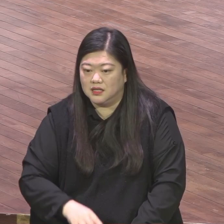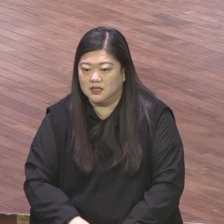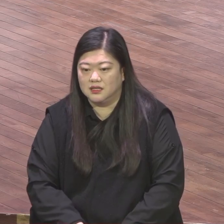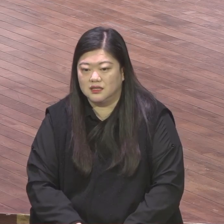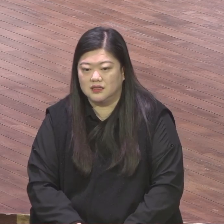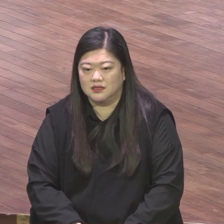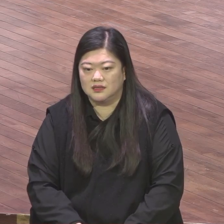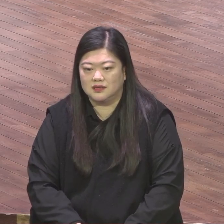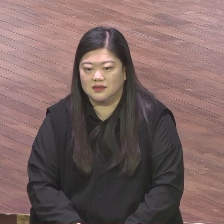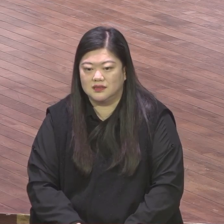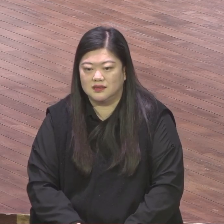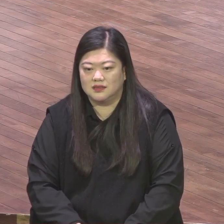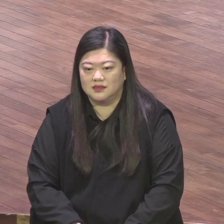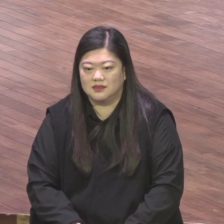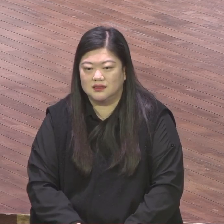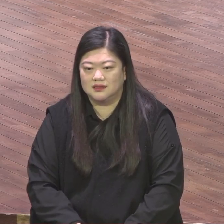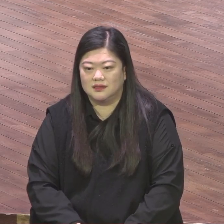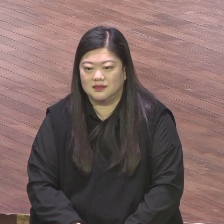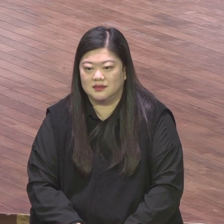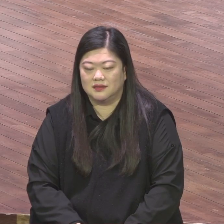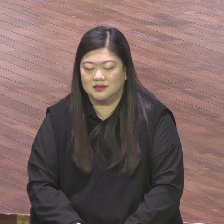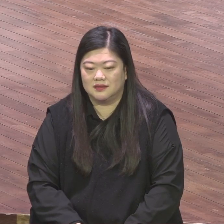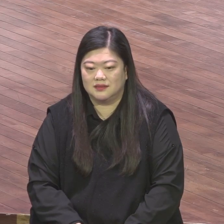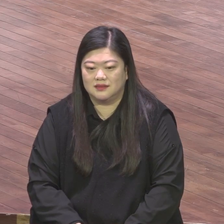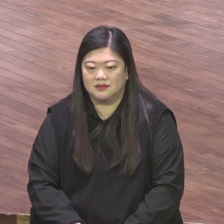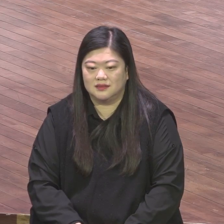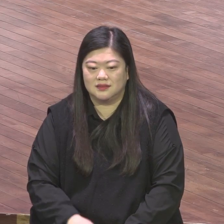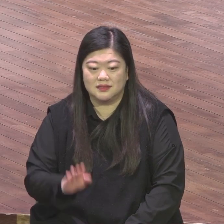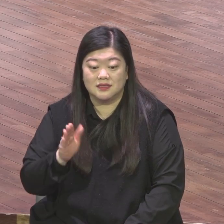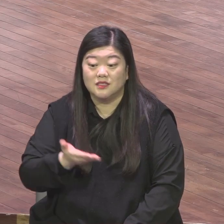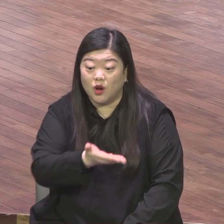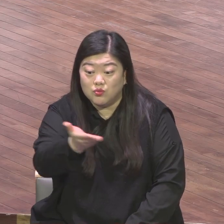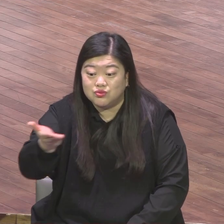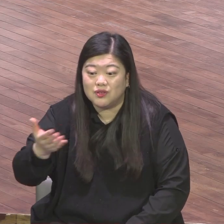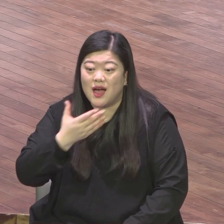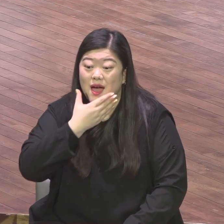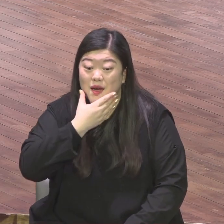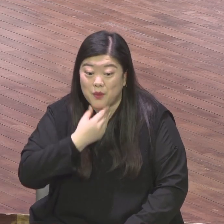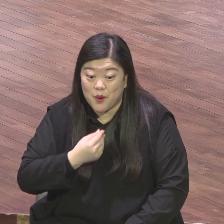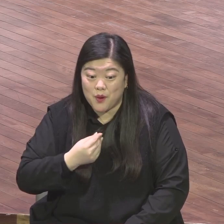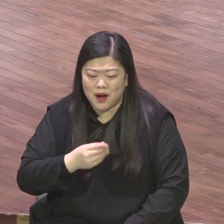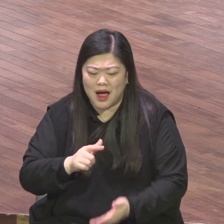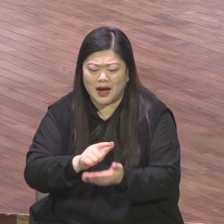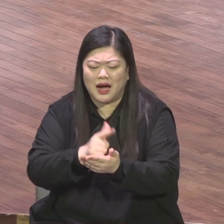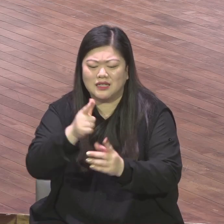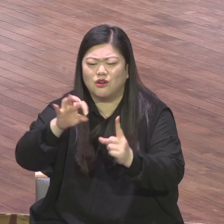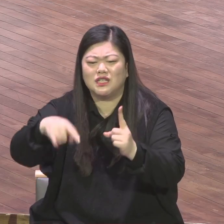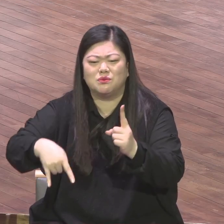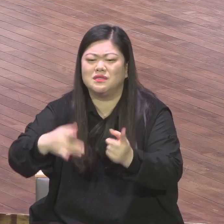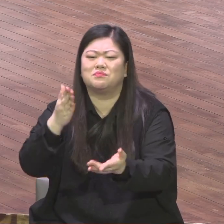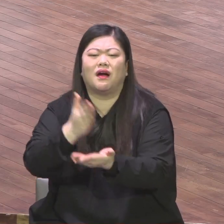강서구 수준이 아니라 세상에서 하나님들 제일 사랑해. 아멘. 아멘.